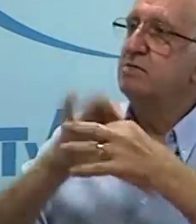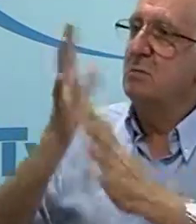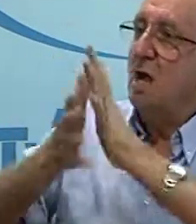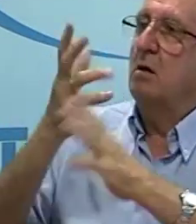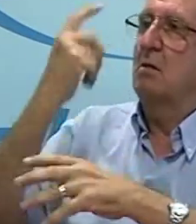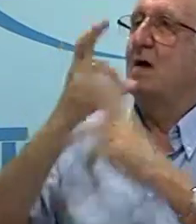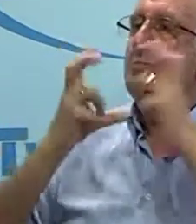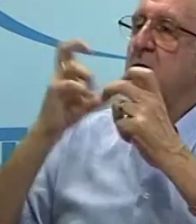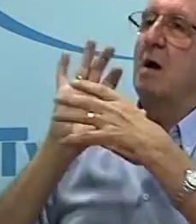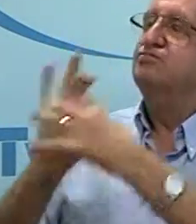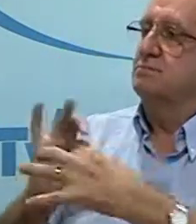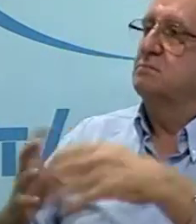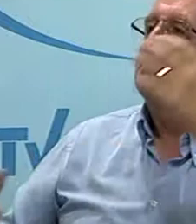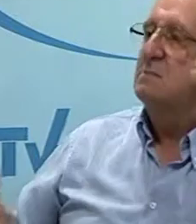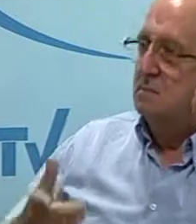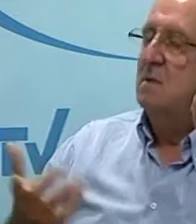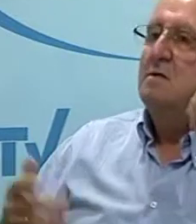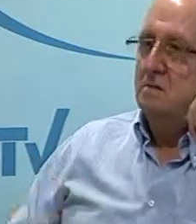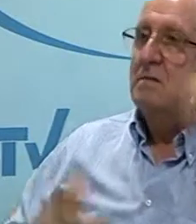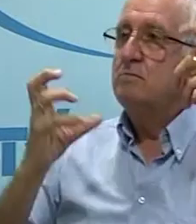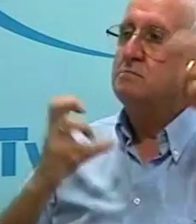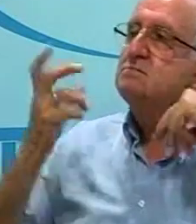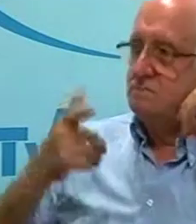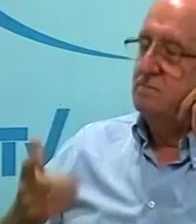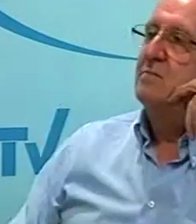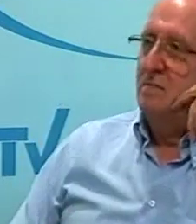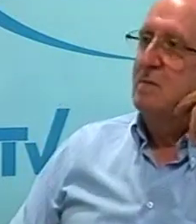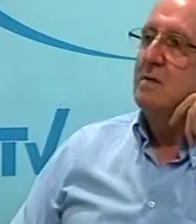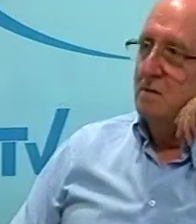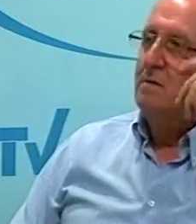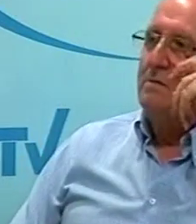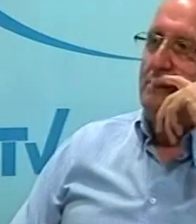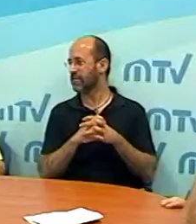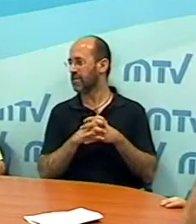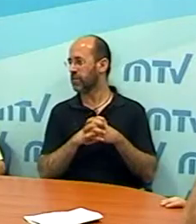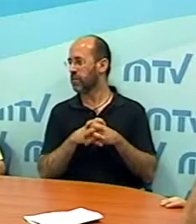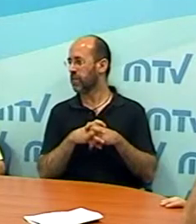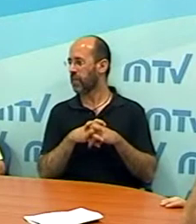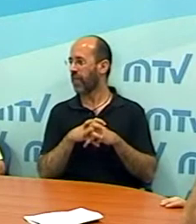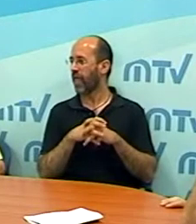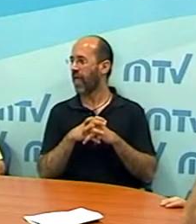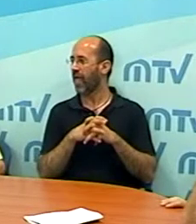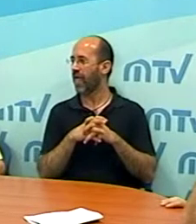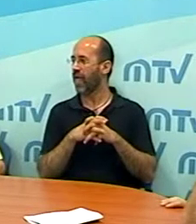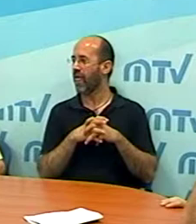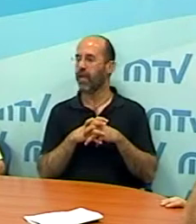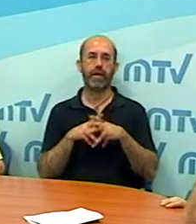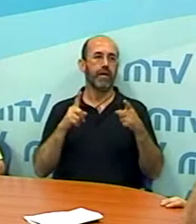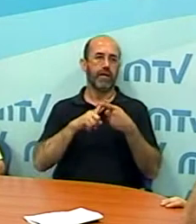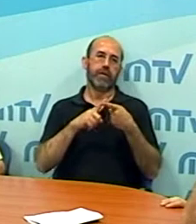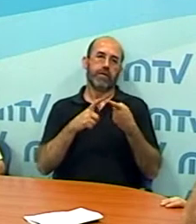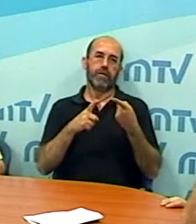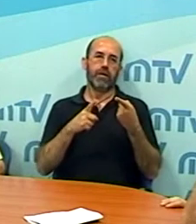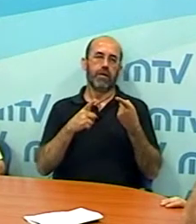gestual, etcétera. Y la lengua del signo siempre tiene que haber un grado de expresión en ese sentido. Al fin y al